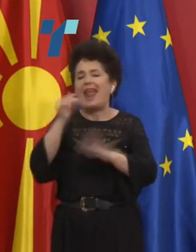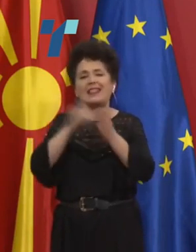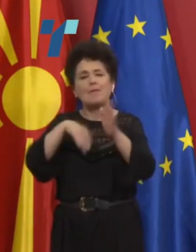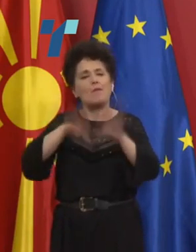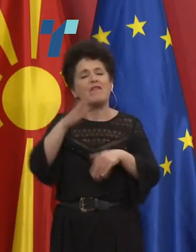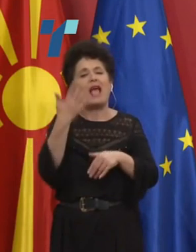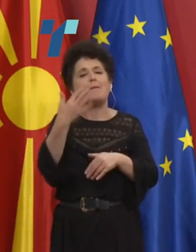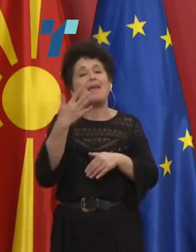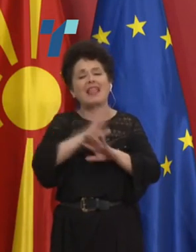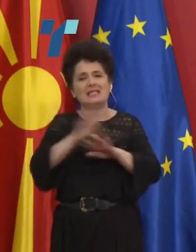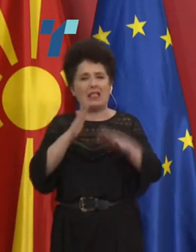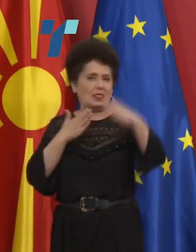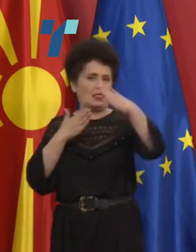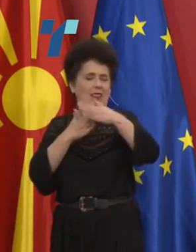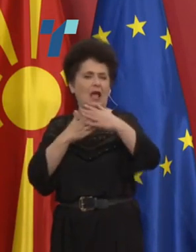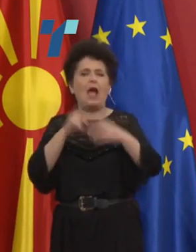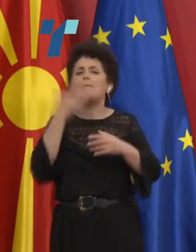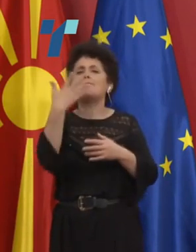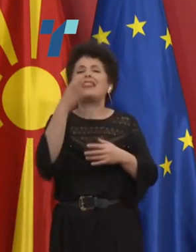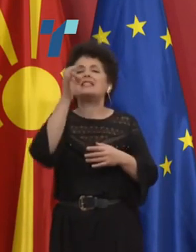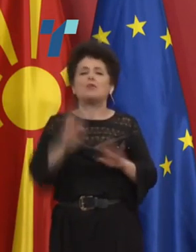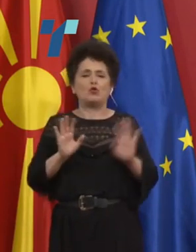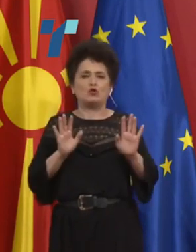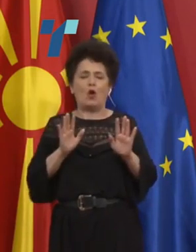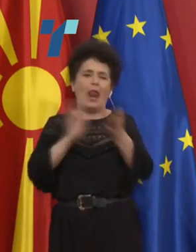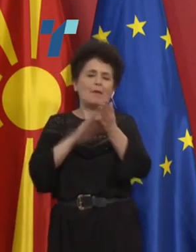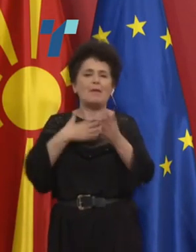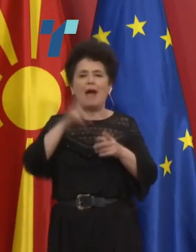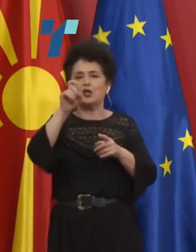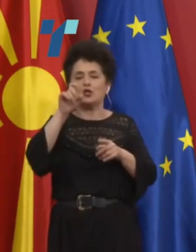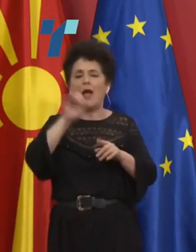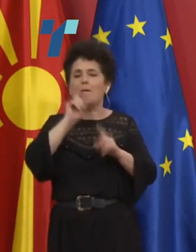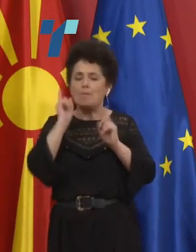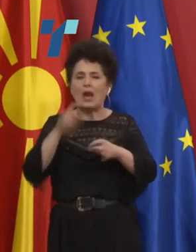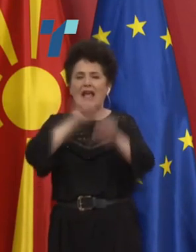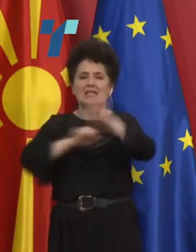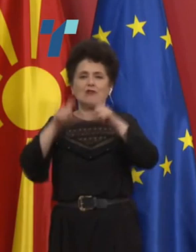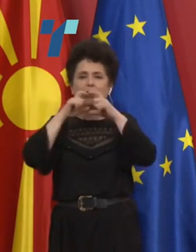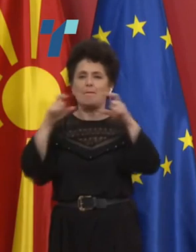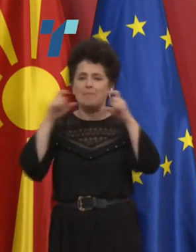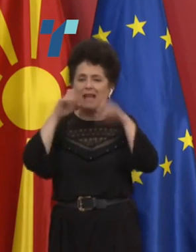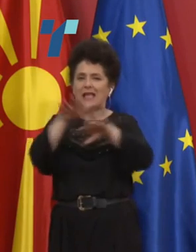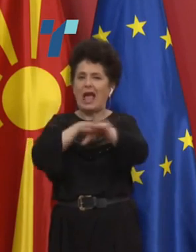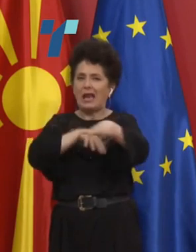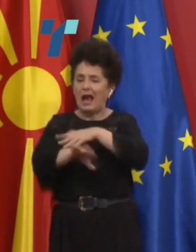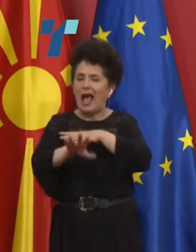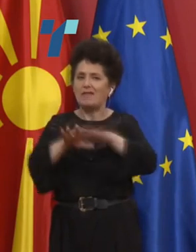погодема од 50 патника, од 50% од патниците, да носат заштитни маски, ракавици